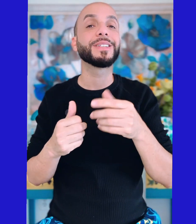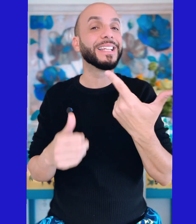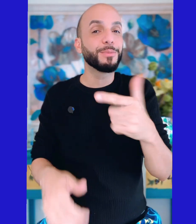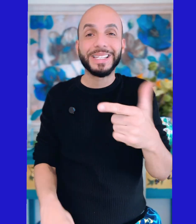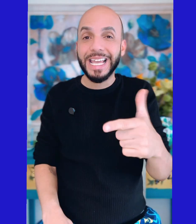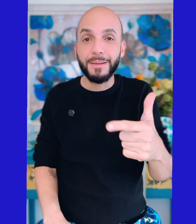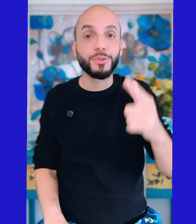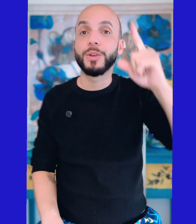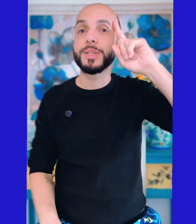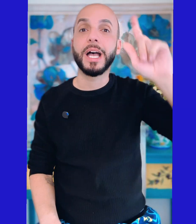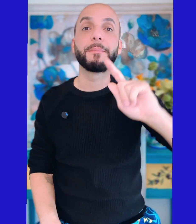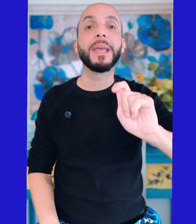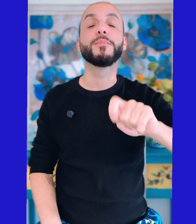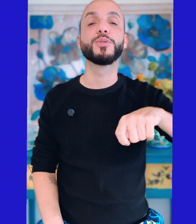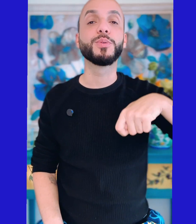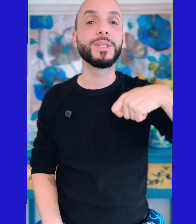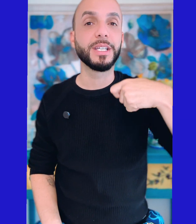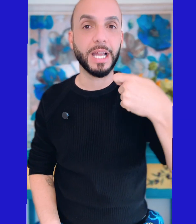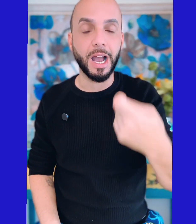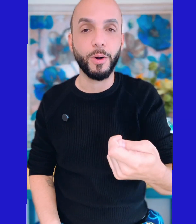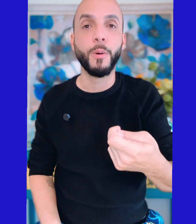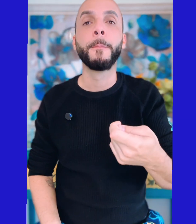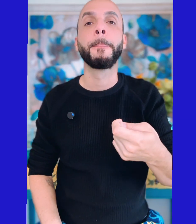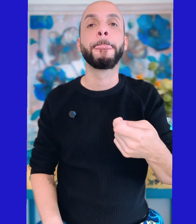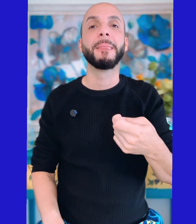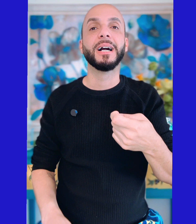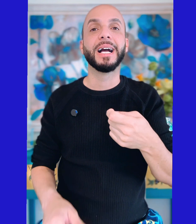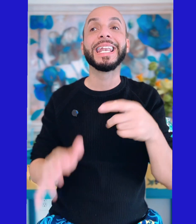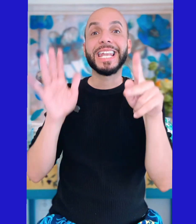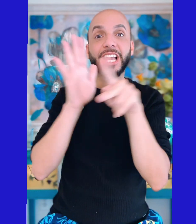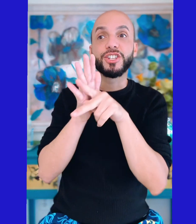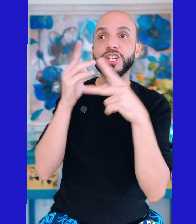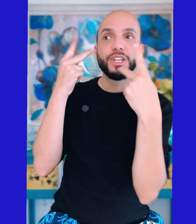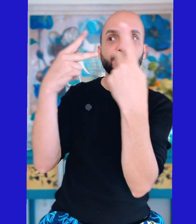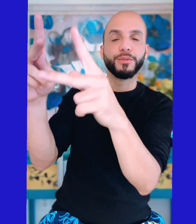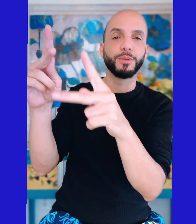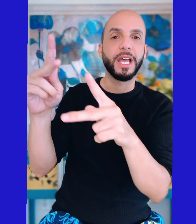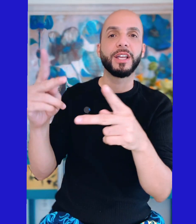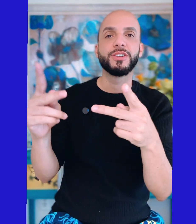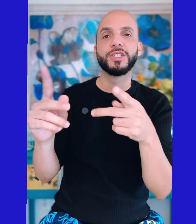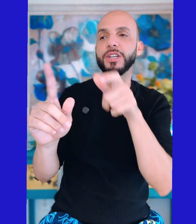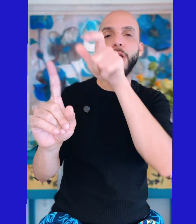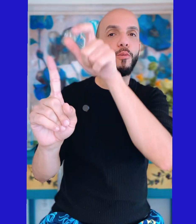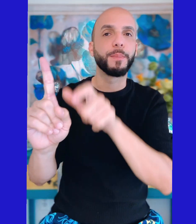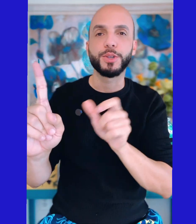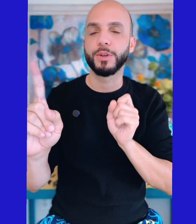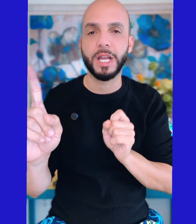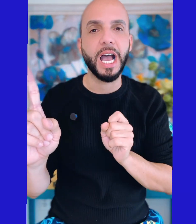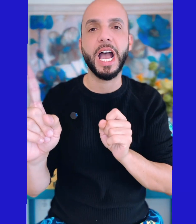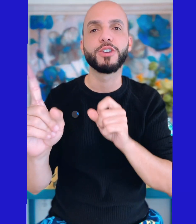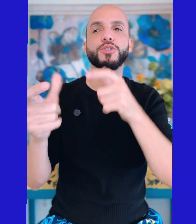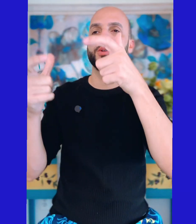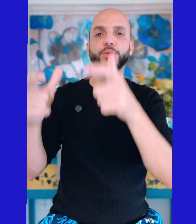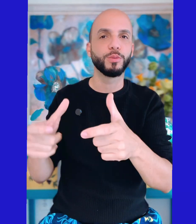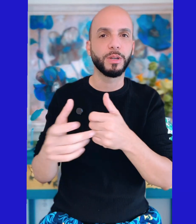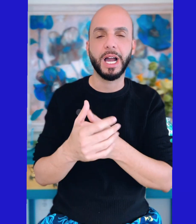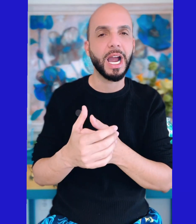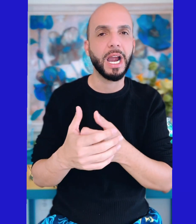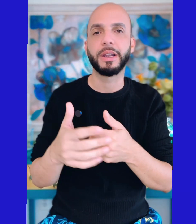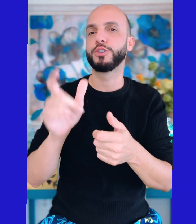não temos, não sabemos o sinal nativo, né, de algum personagem, de algum lugar, né, de